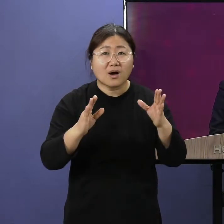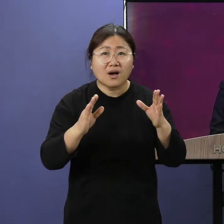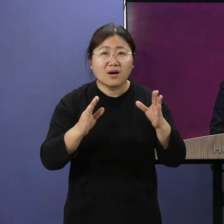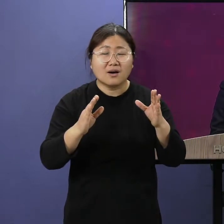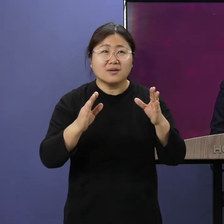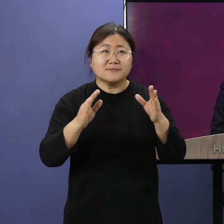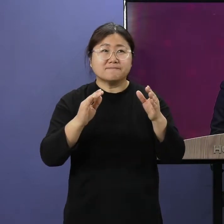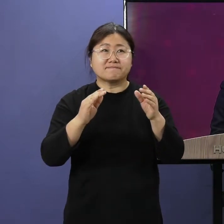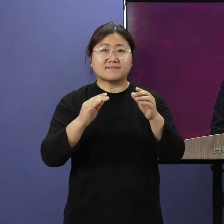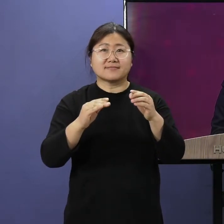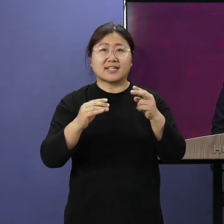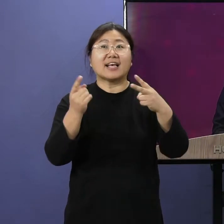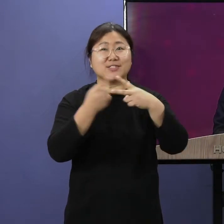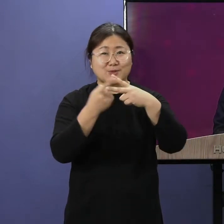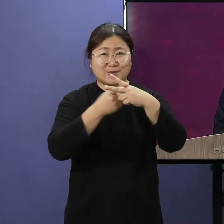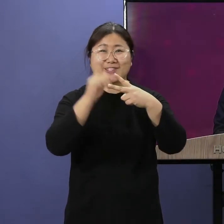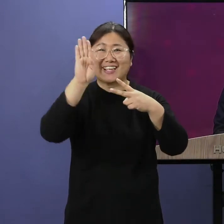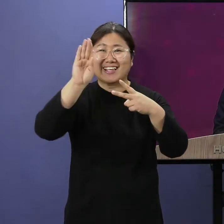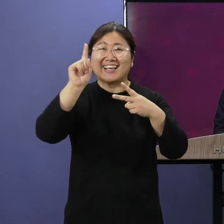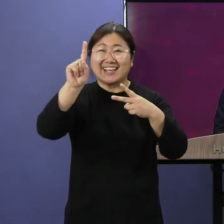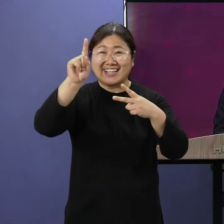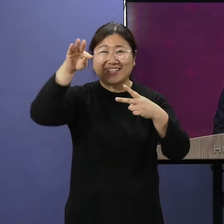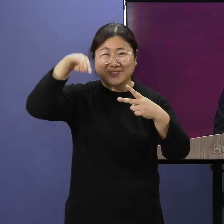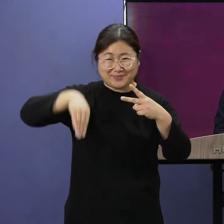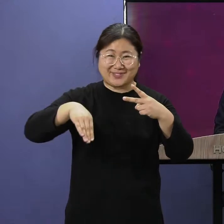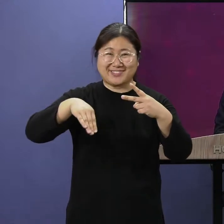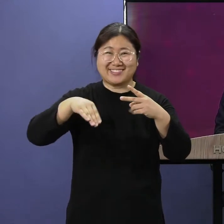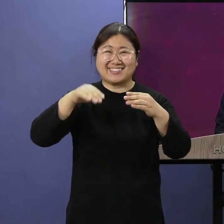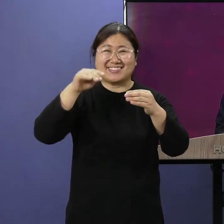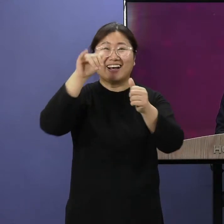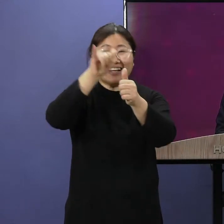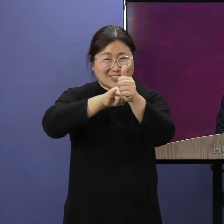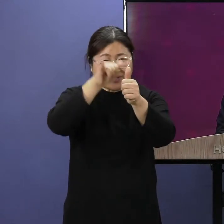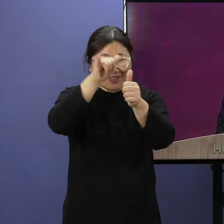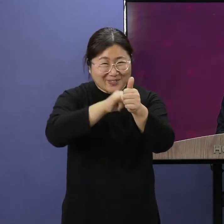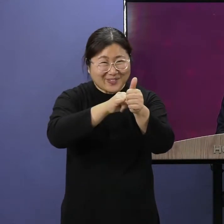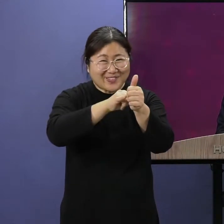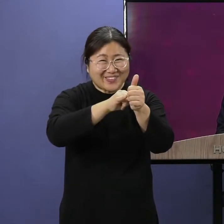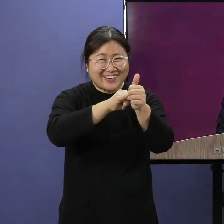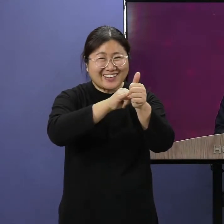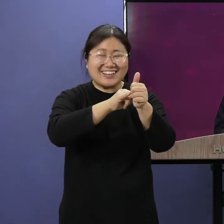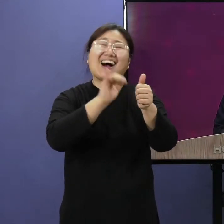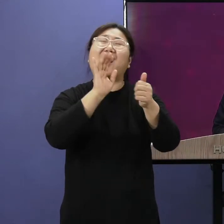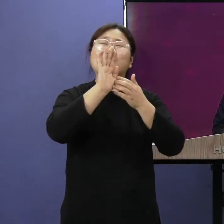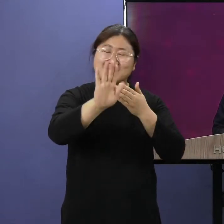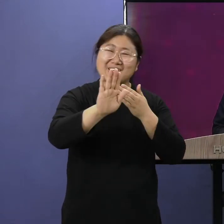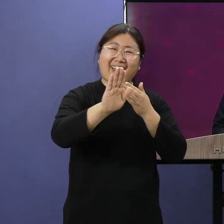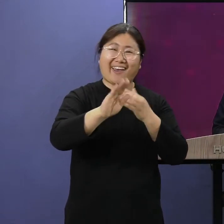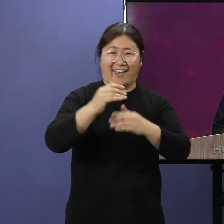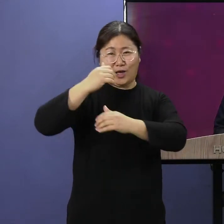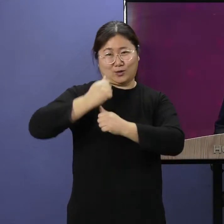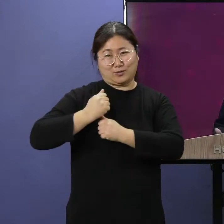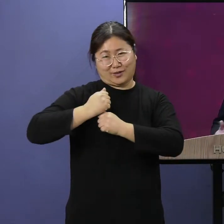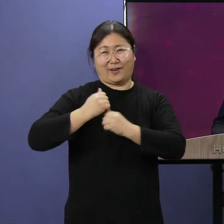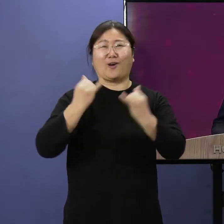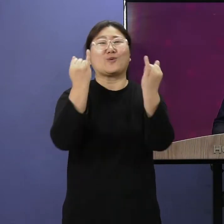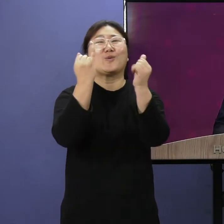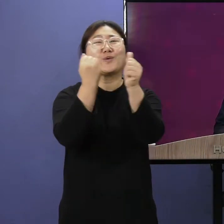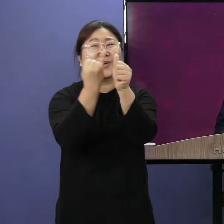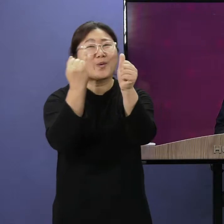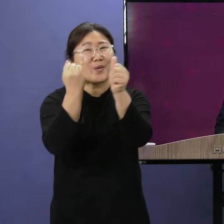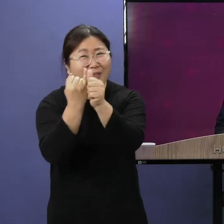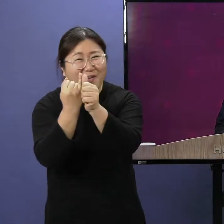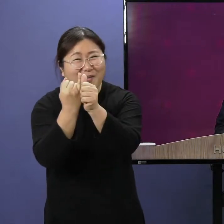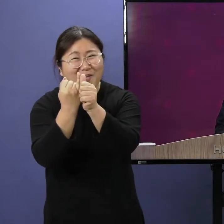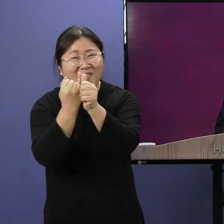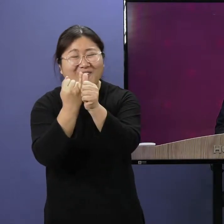하고 애도 낳고 그리고 목사 안수도 받고 여러 교회를 섬기다가 다시 호산나 교회로